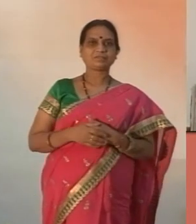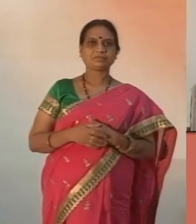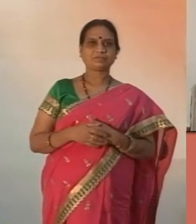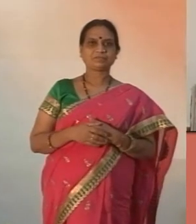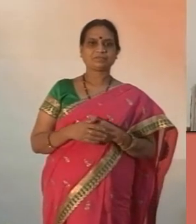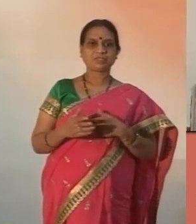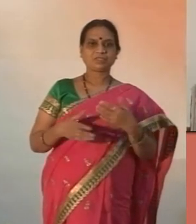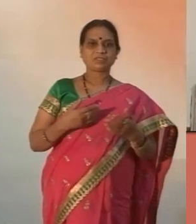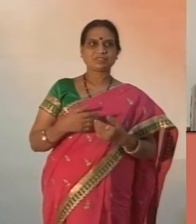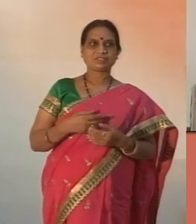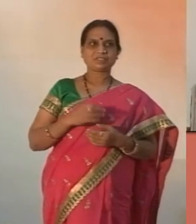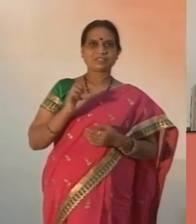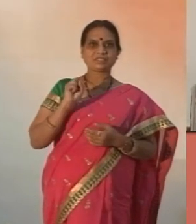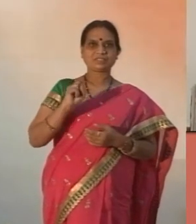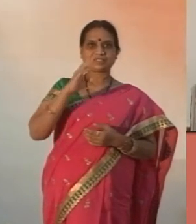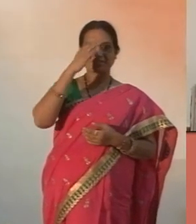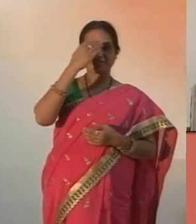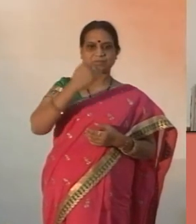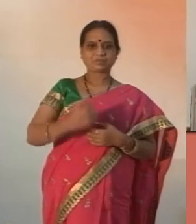उनके संस्कारों का प्रभाव